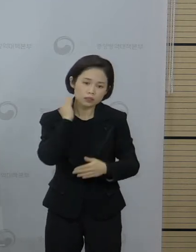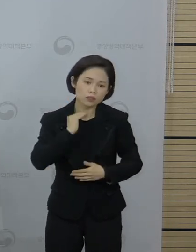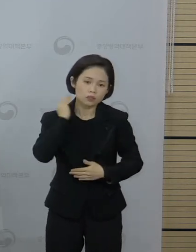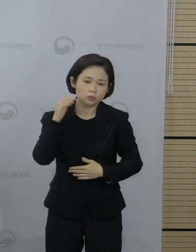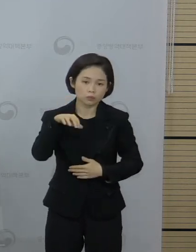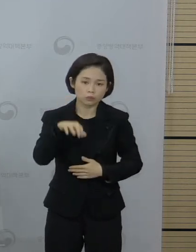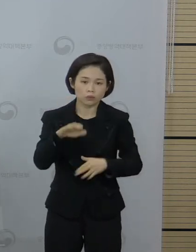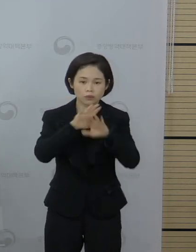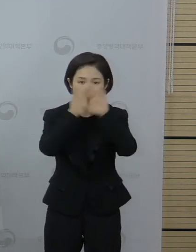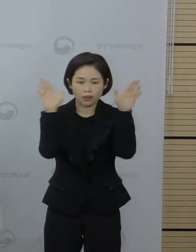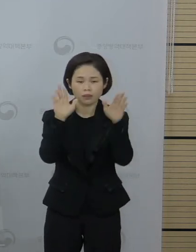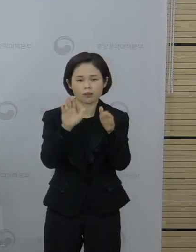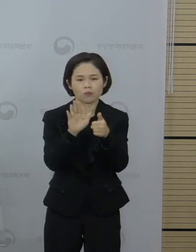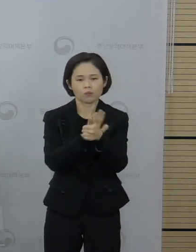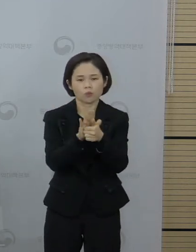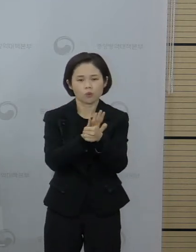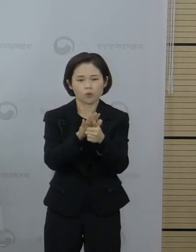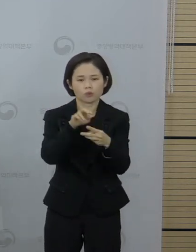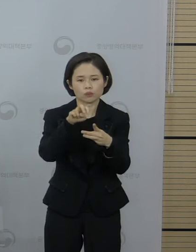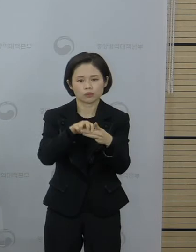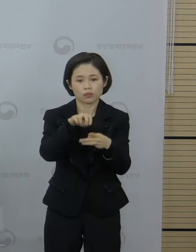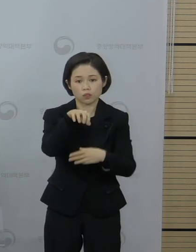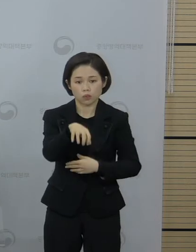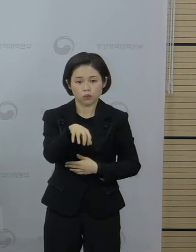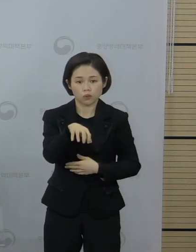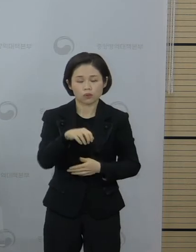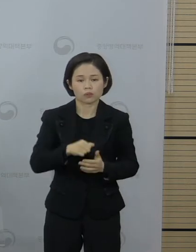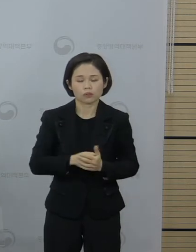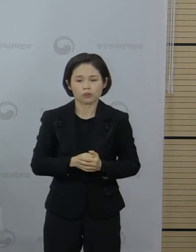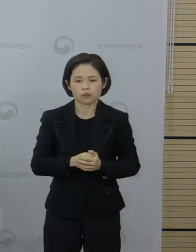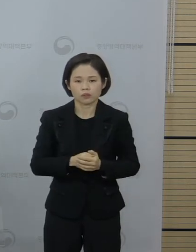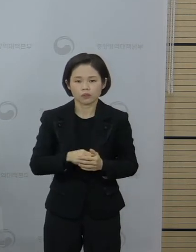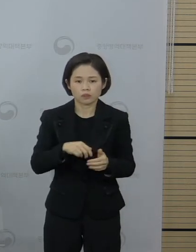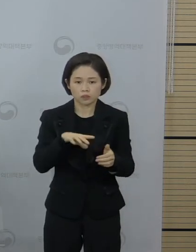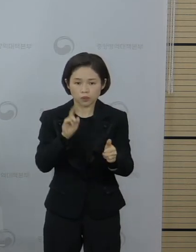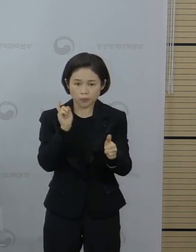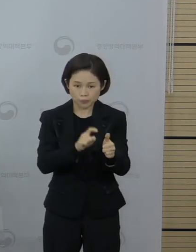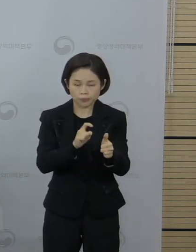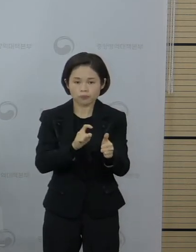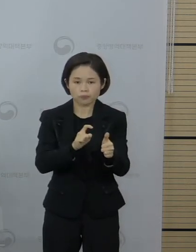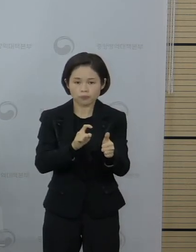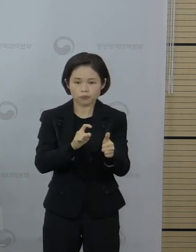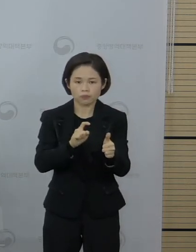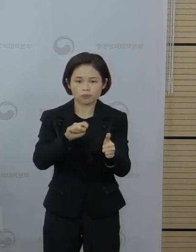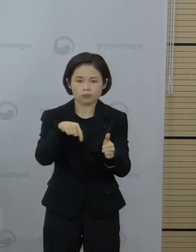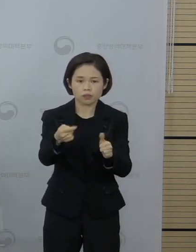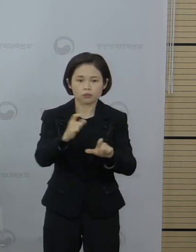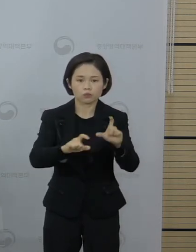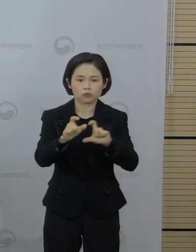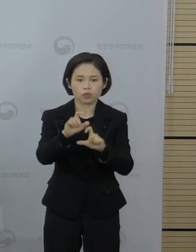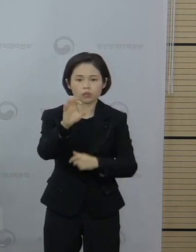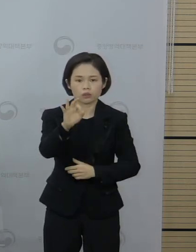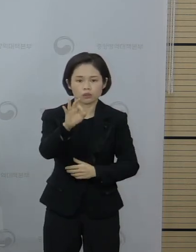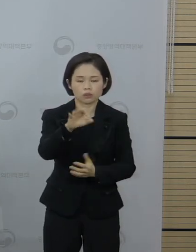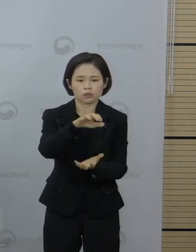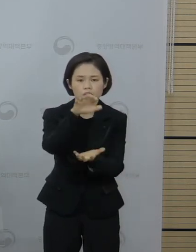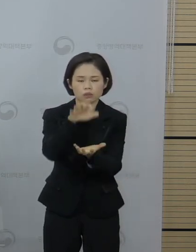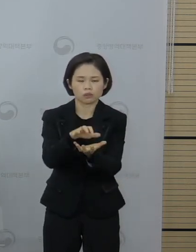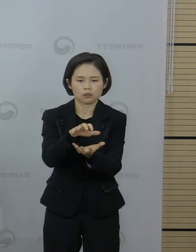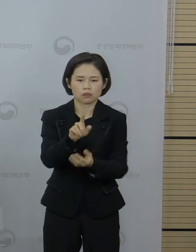의정부시 주간보호센터와 관련하여 첫 확진자 발생 후 10명이 추가되어 현재까지